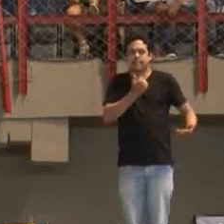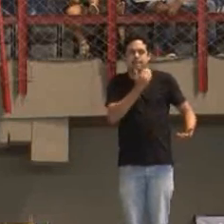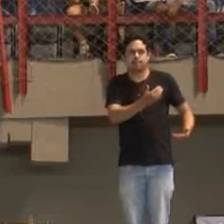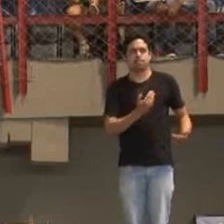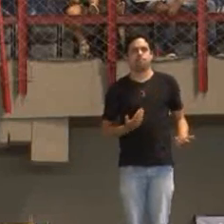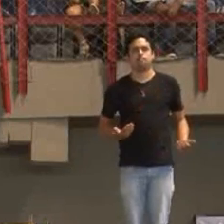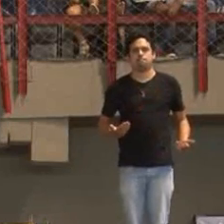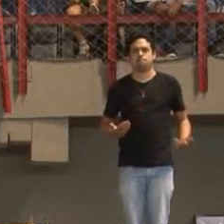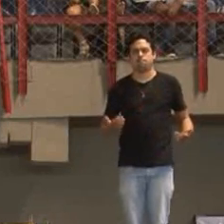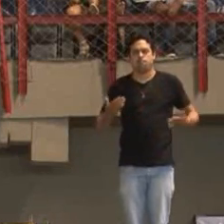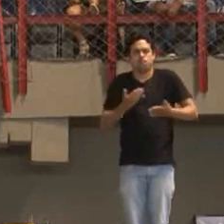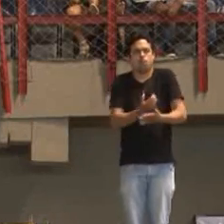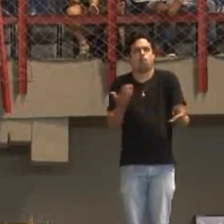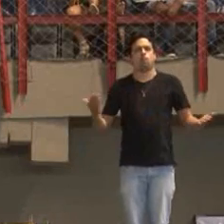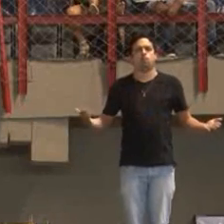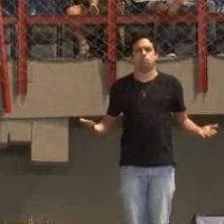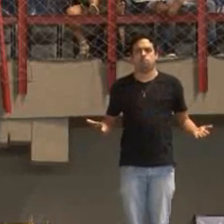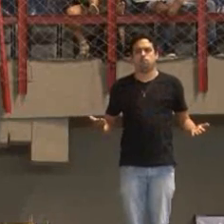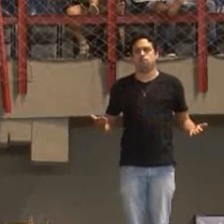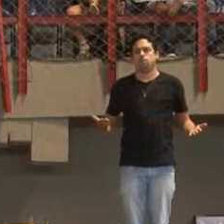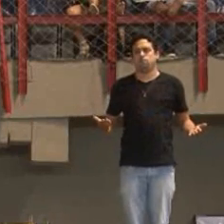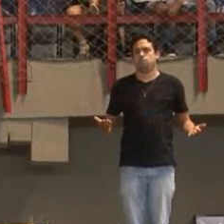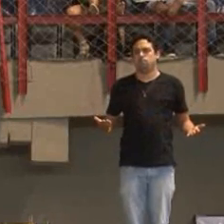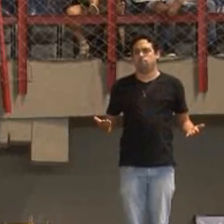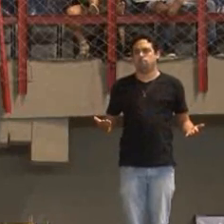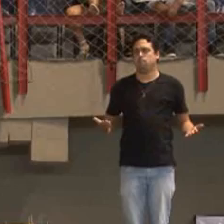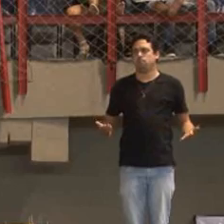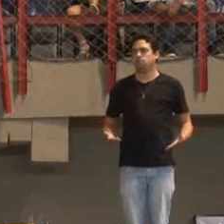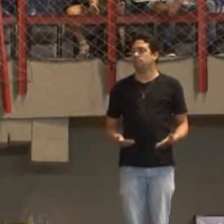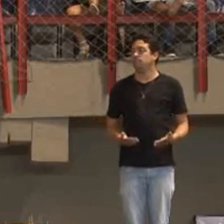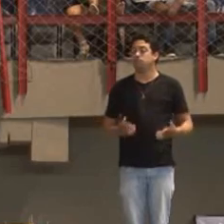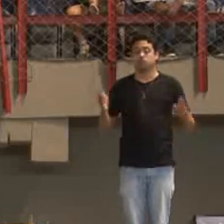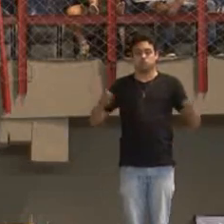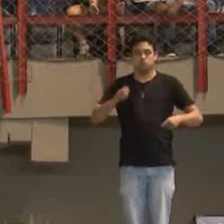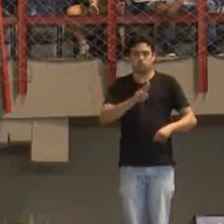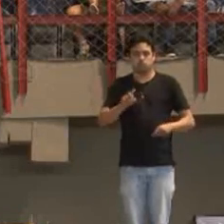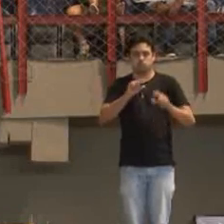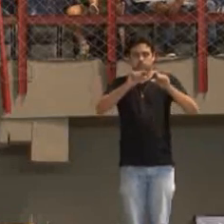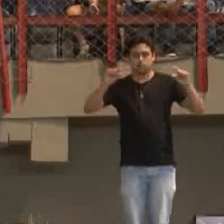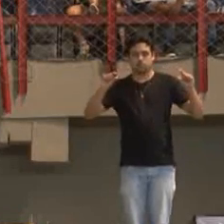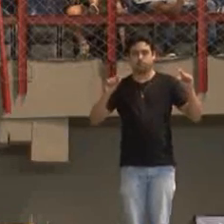aí, Pô, qual é, cara? Eu posso usar?